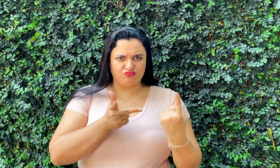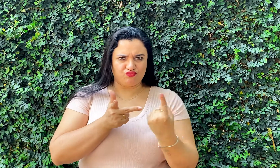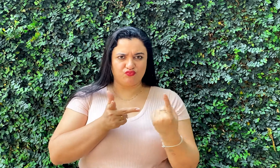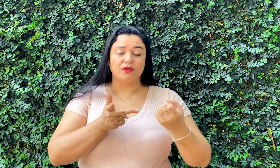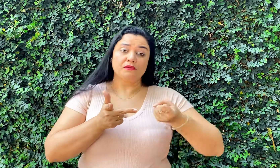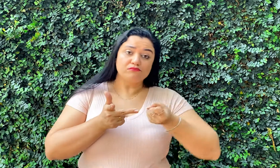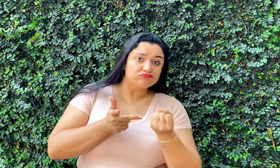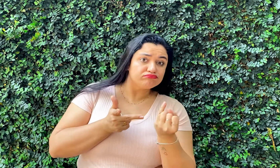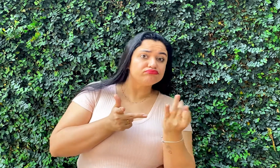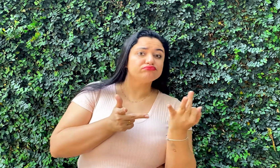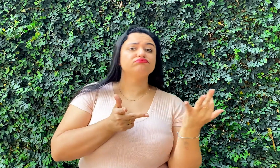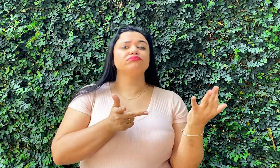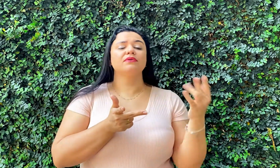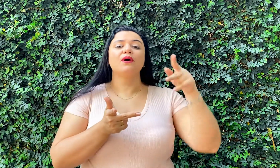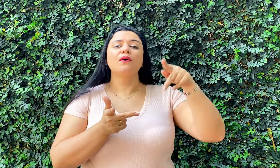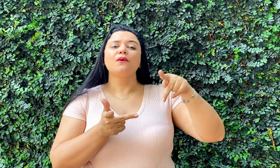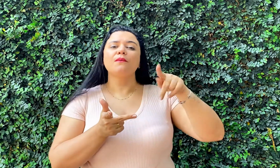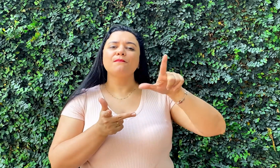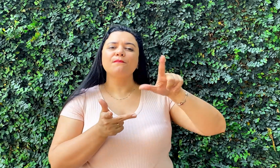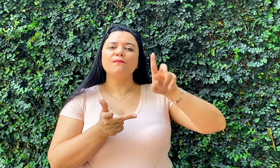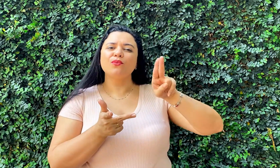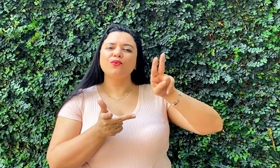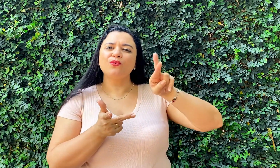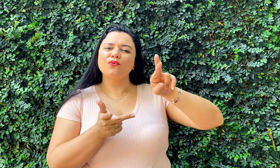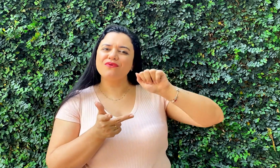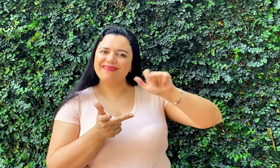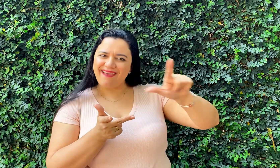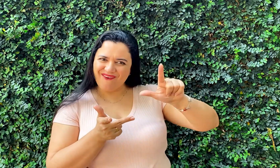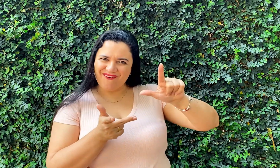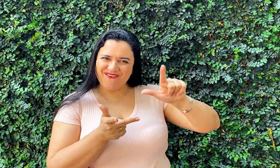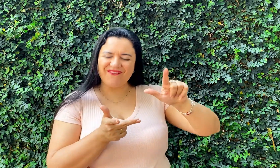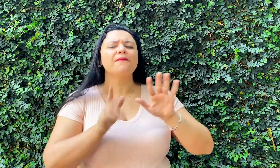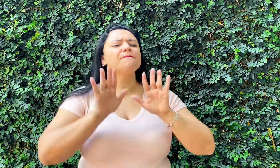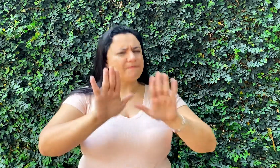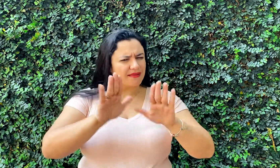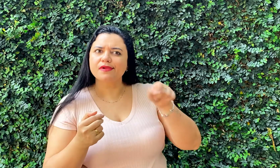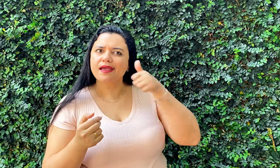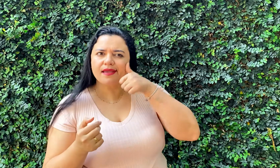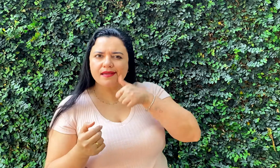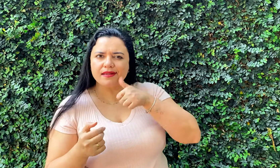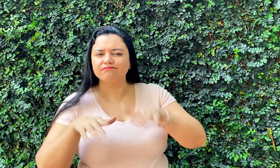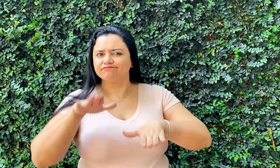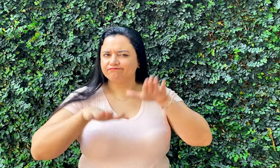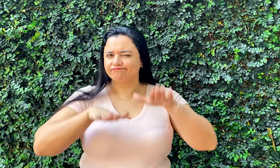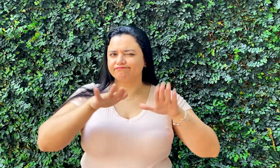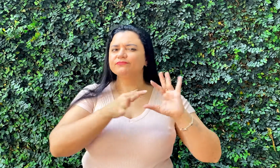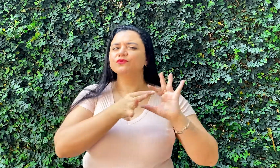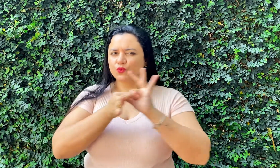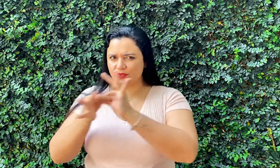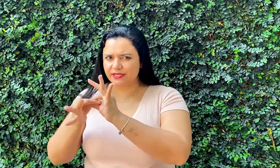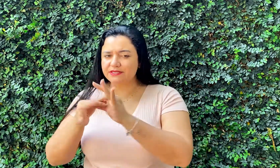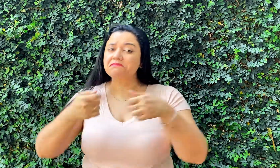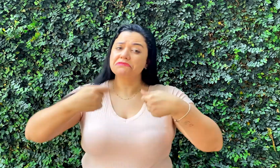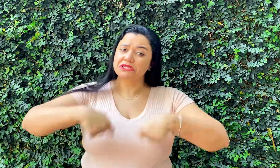Libras. Sabendo que a Libras é uma língua, possui a sua gramática, que pode sinalizar dessas duas formas, sua